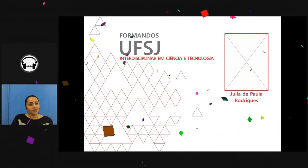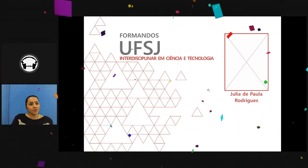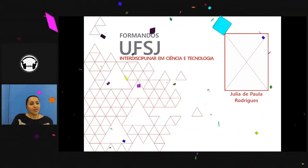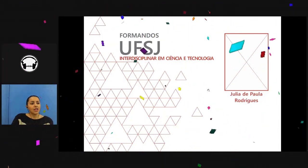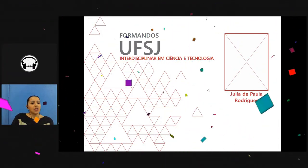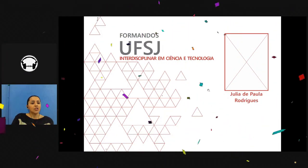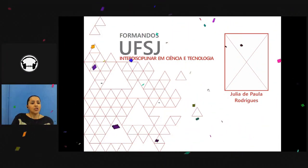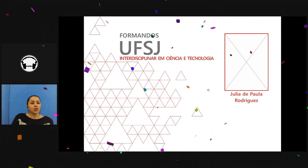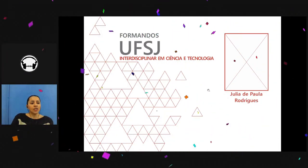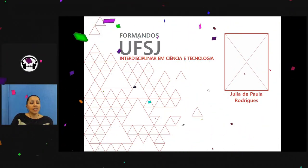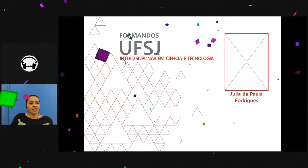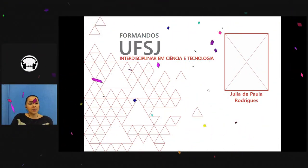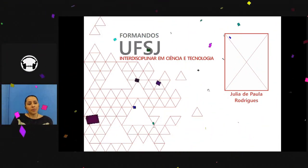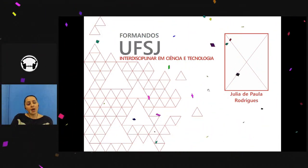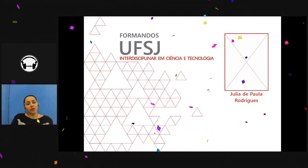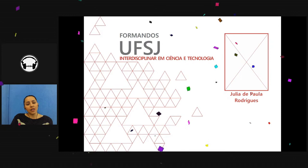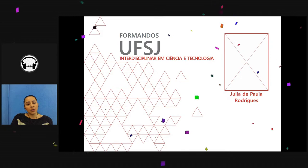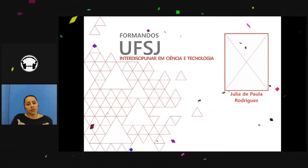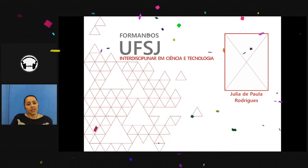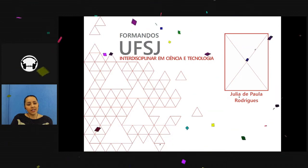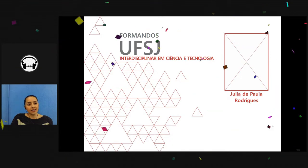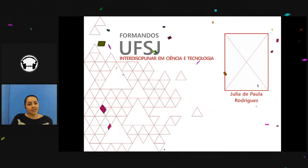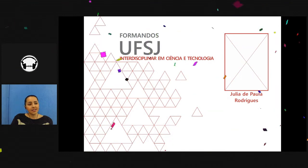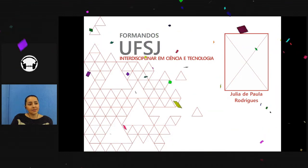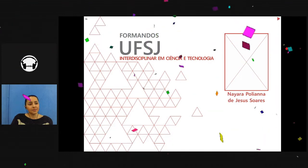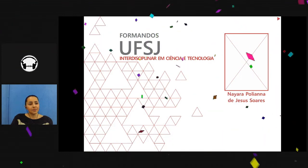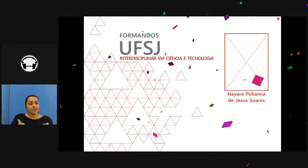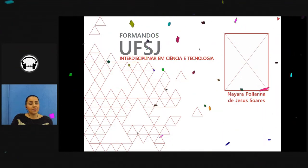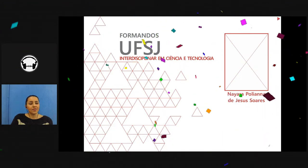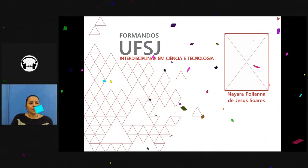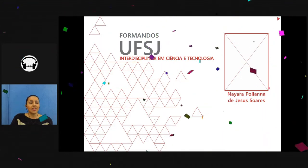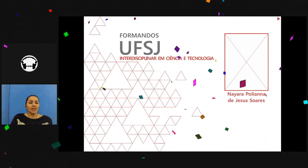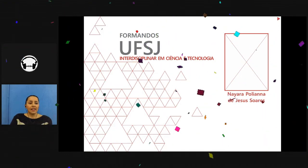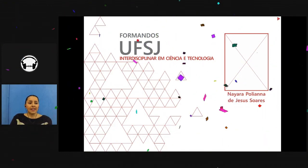Santos, Júlia de Paula Rodrigues,